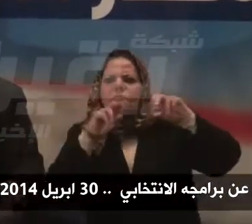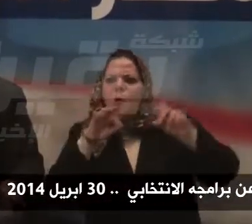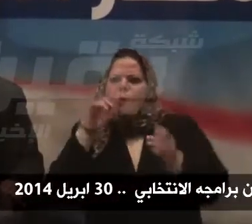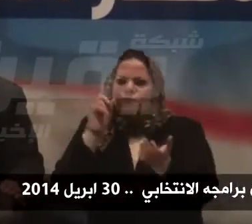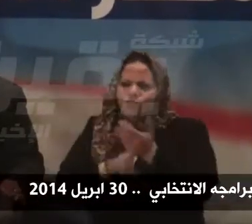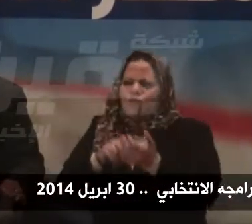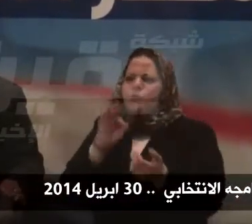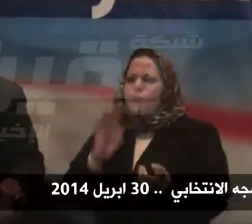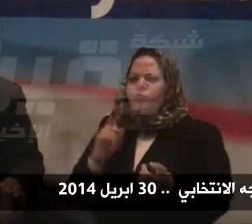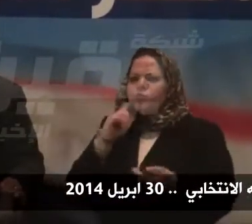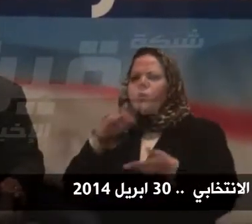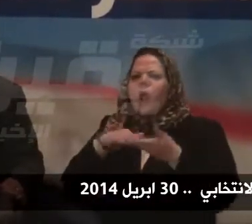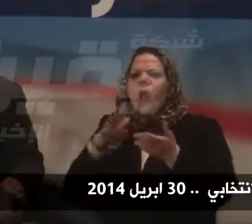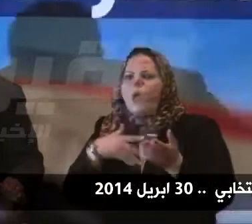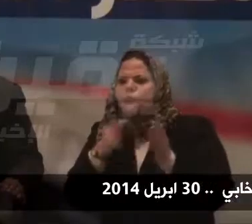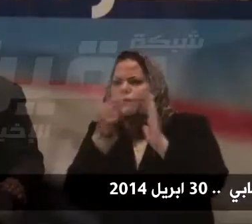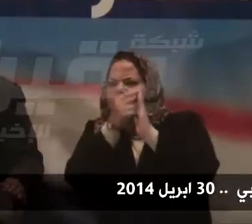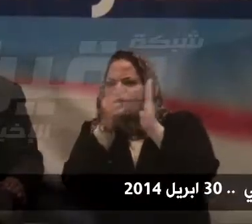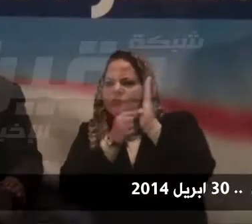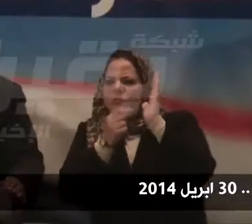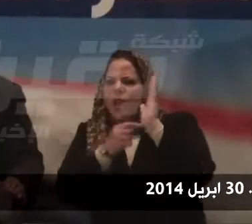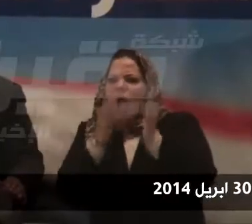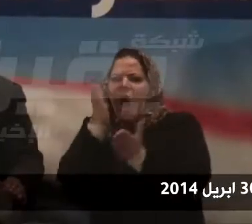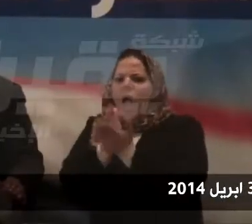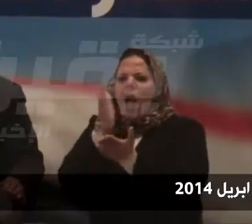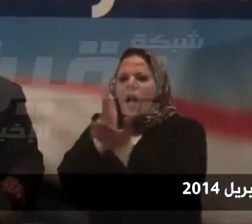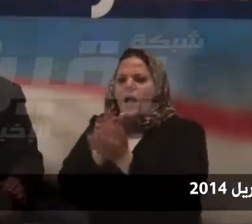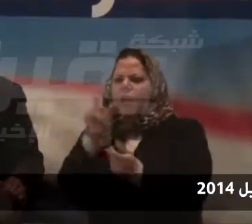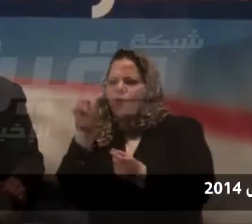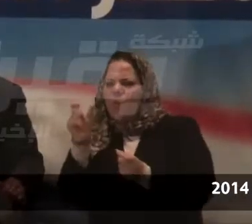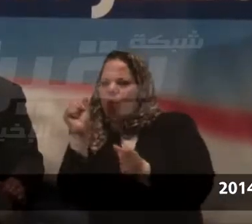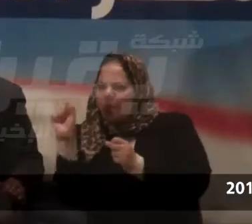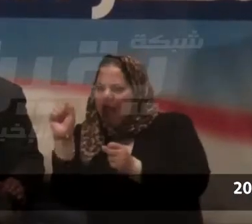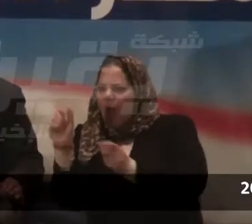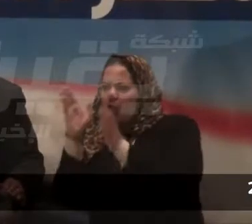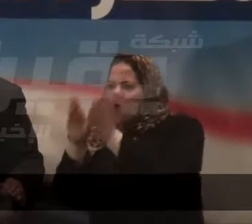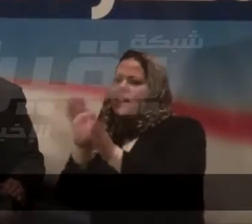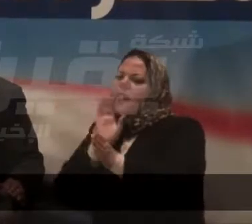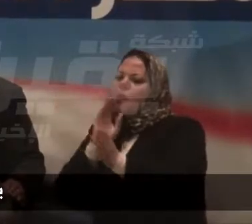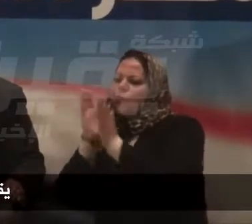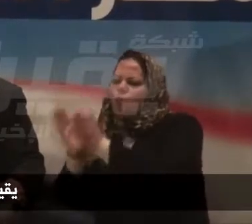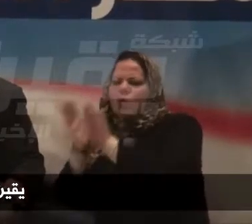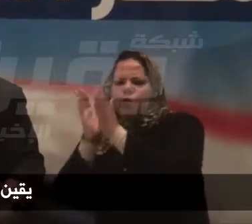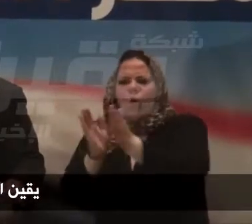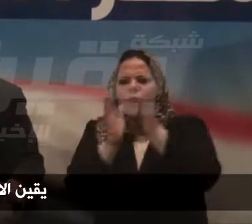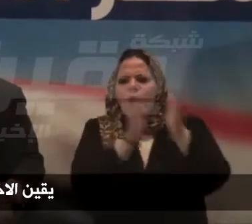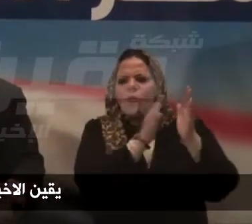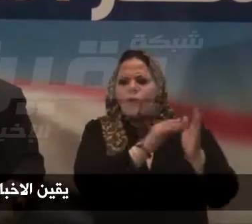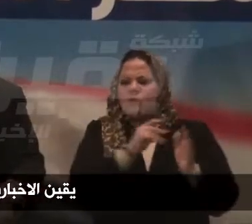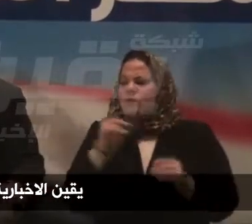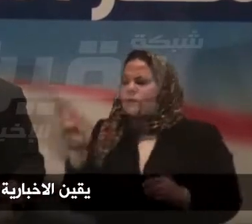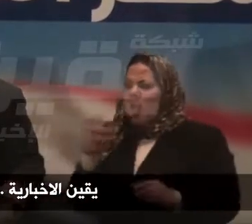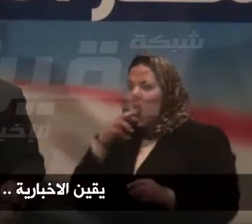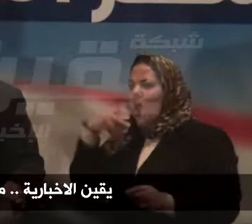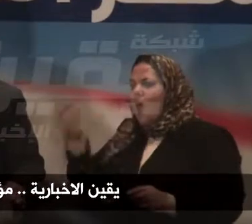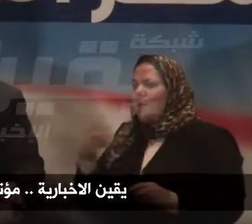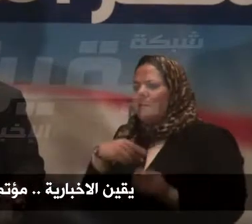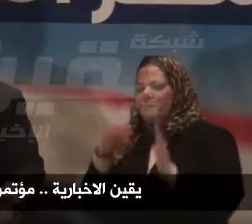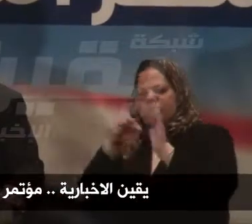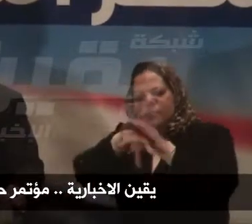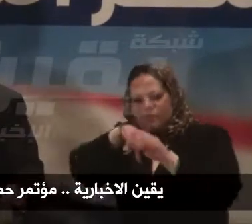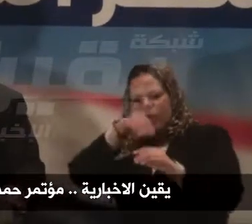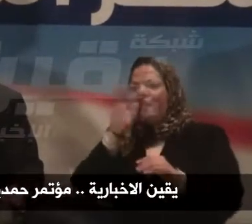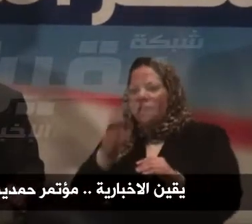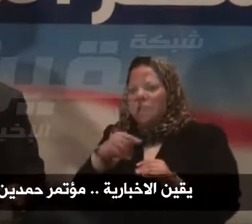عنده قدام اي حد مختص في المجال. لما بتعرض عليه الحل يبقى انت بتحط نفسك